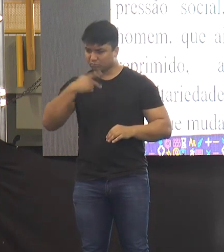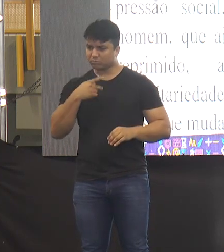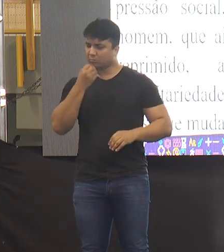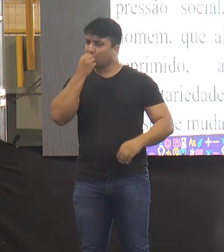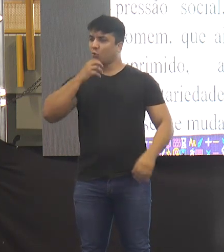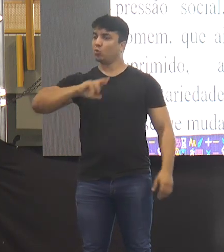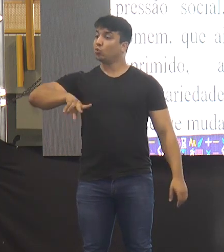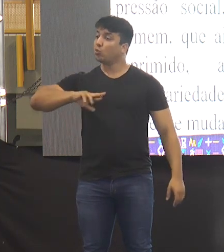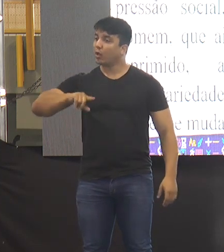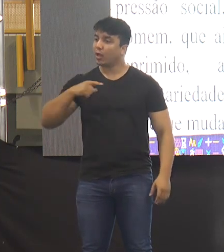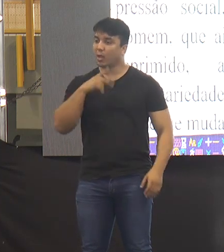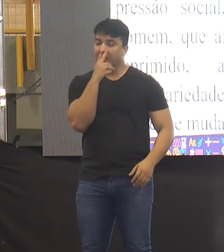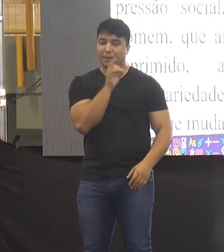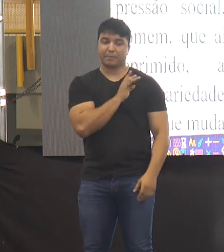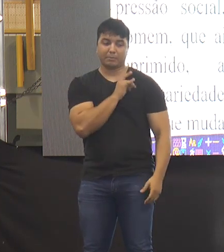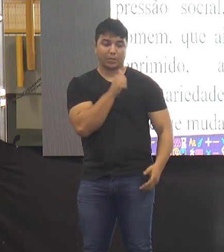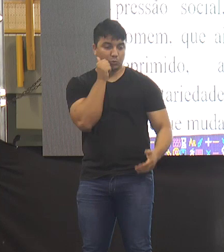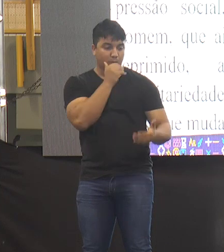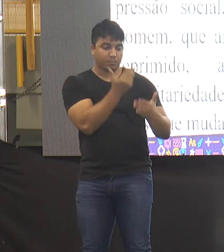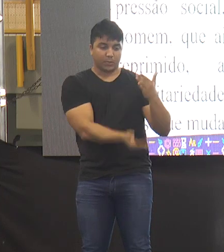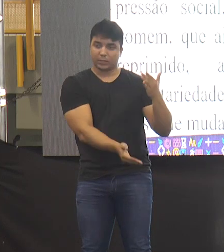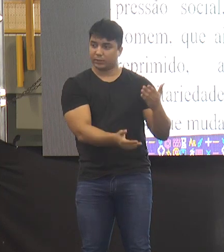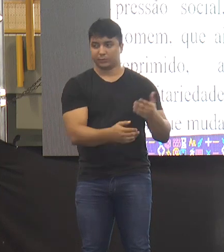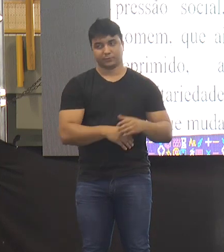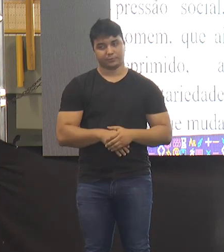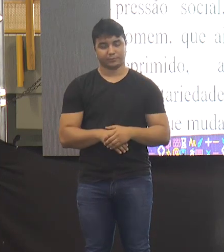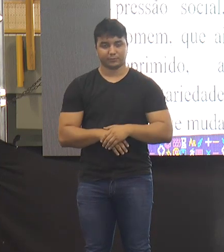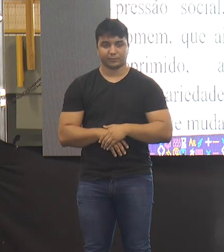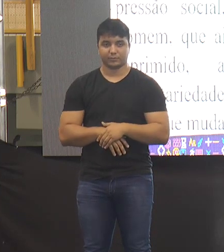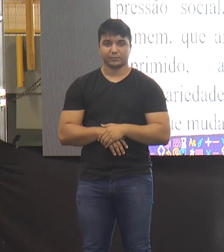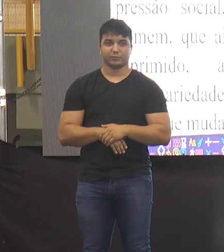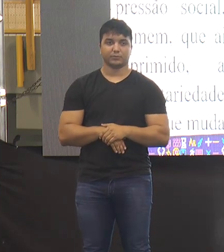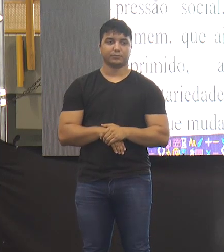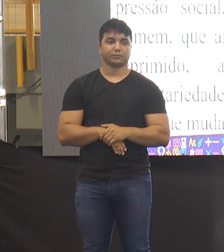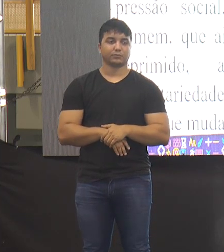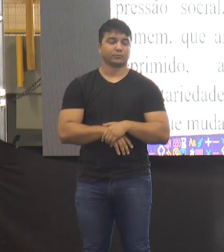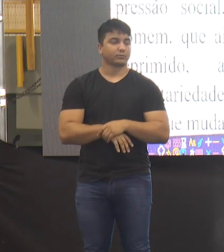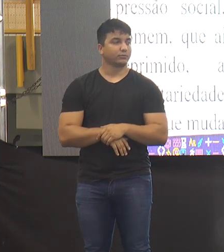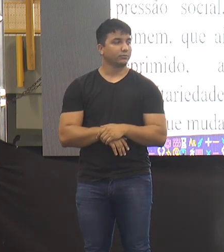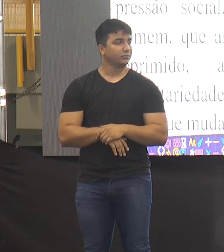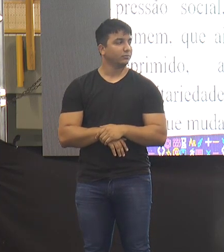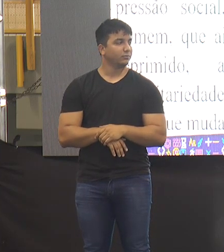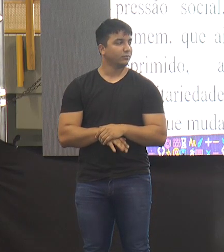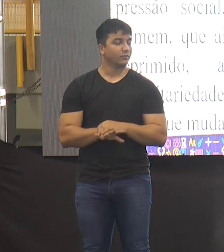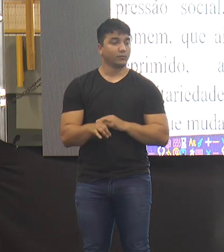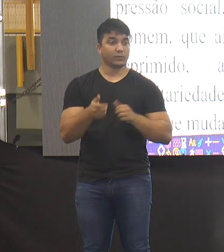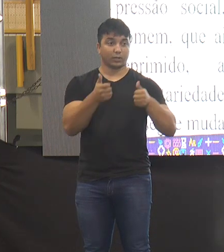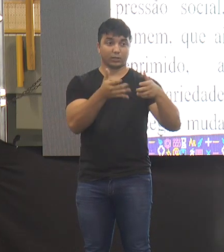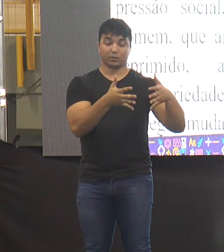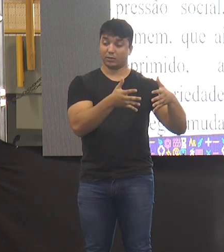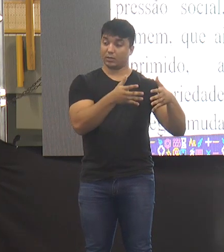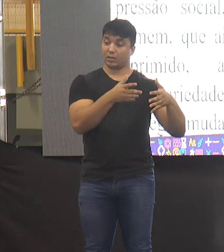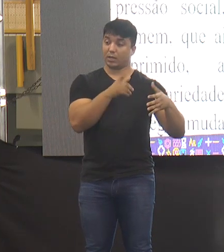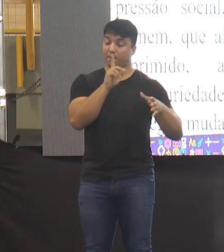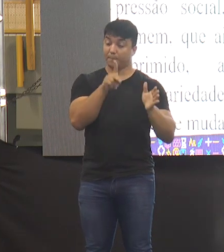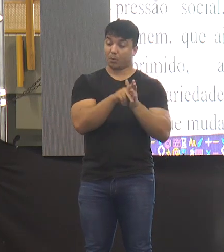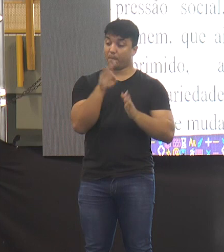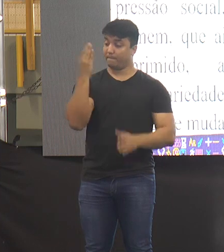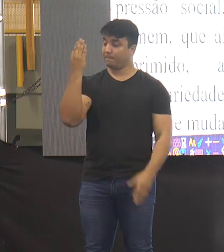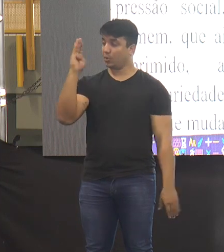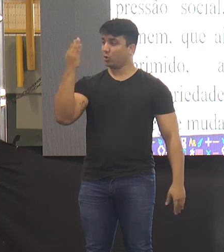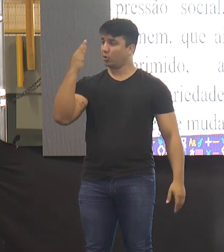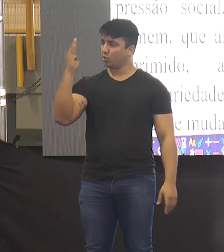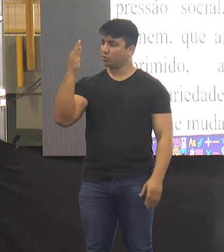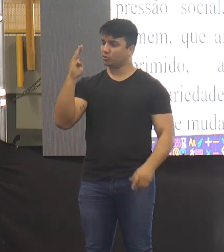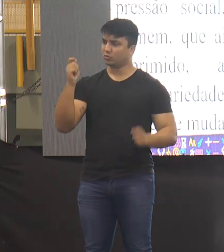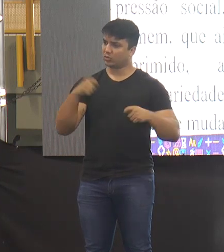aí teme perder a mulher. Determinismo biológico. O determinismo